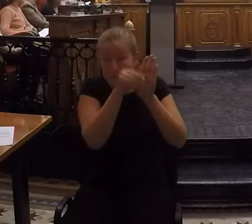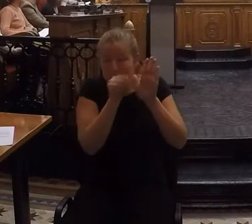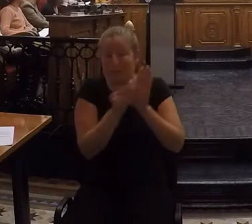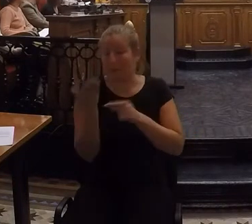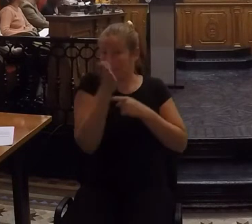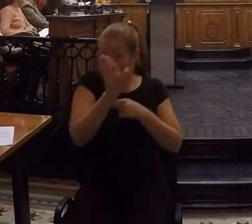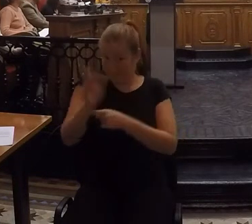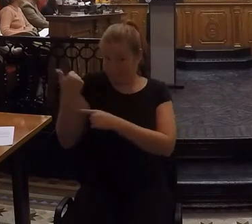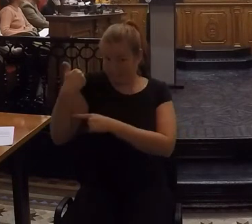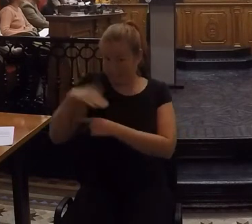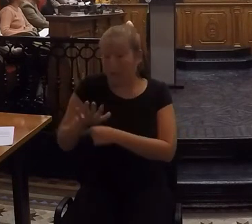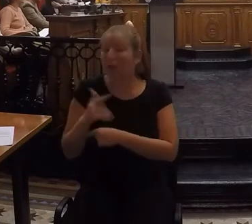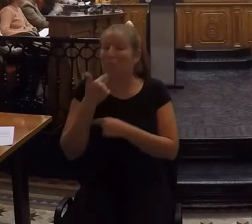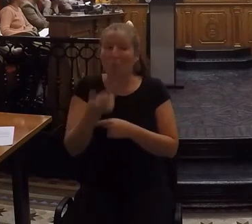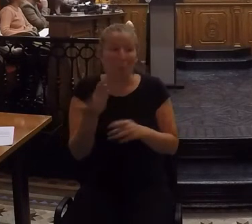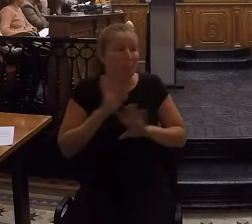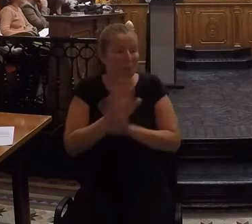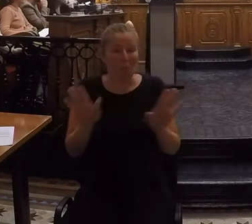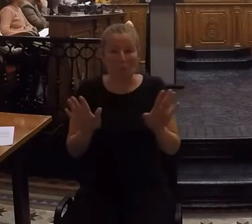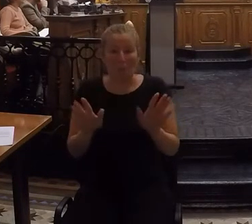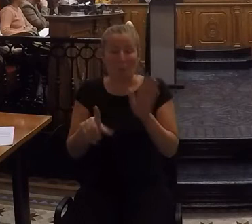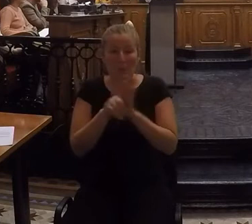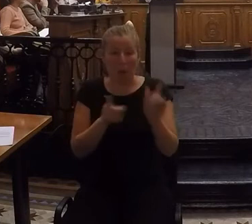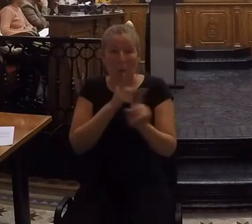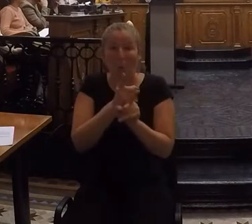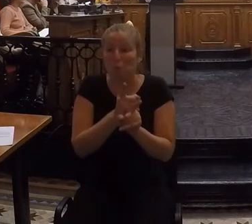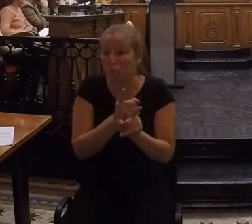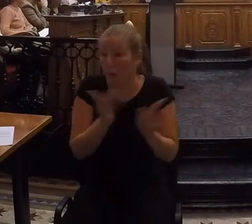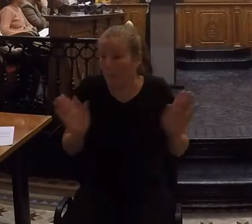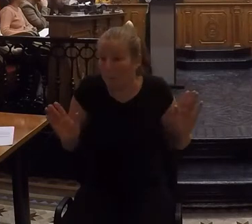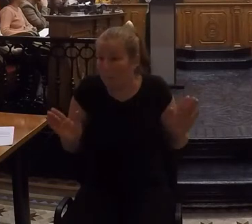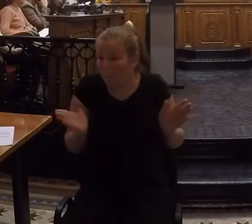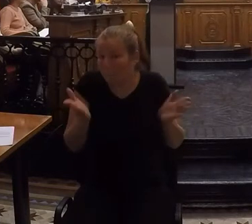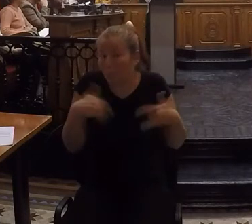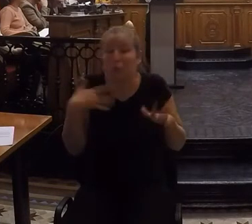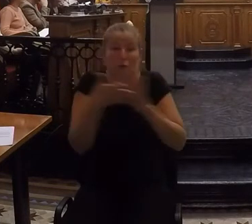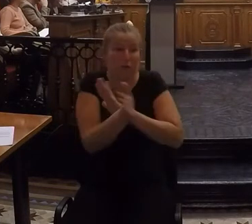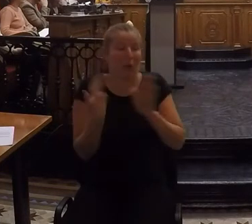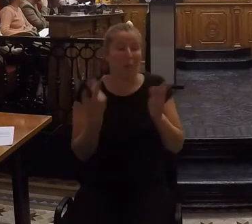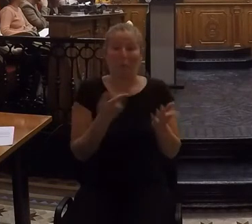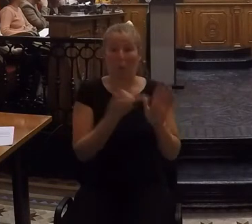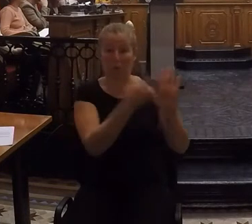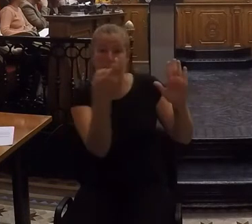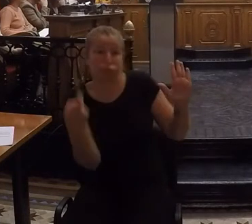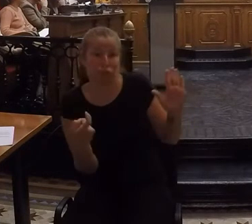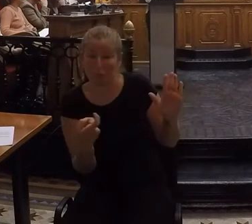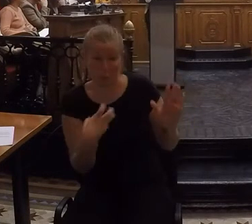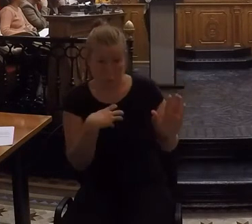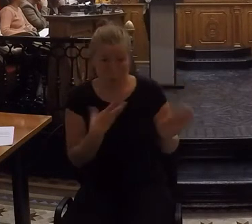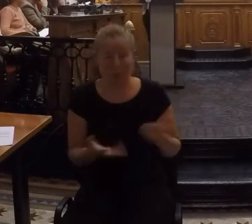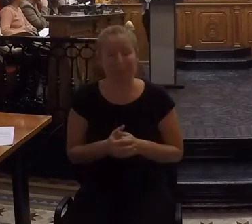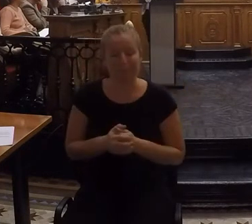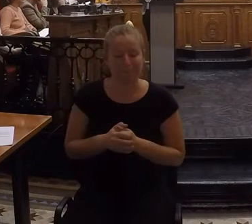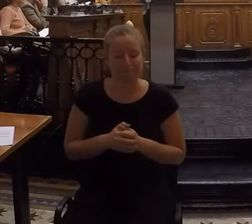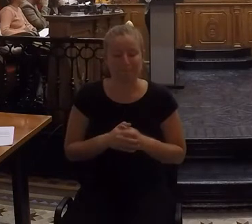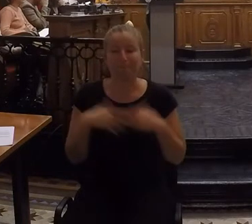formuladas que no ponen de manifiesto ninguna de las causas legales que posibilitarían la estimación de las mismas. Dicho esto, me